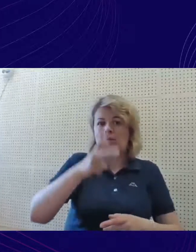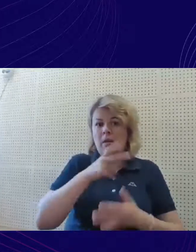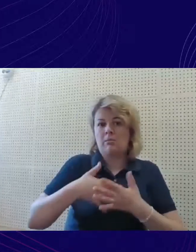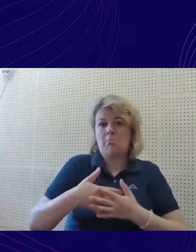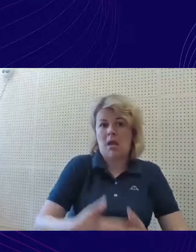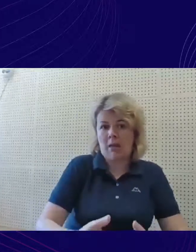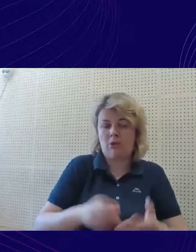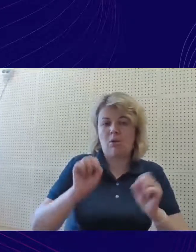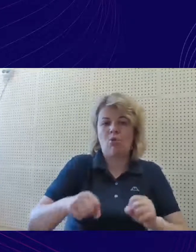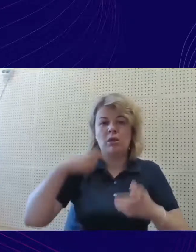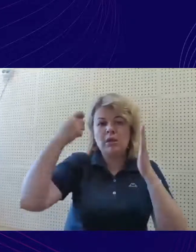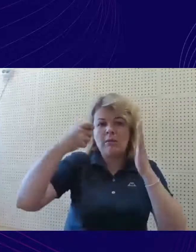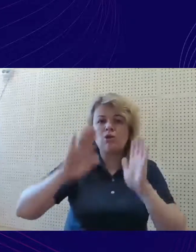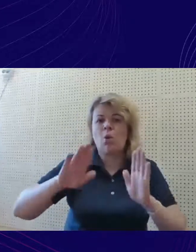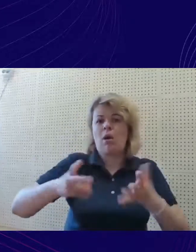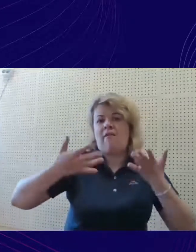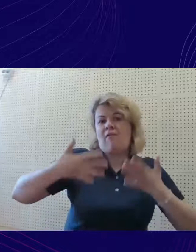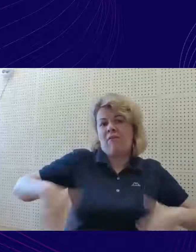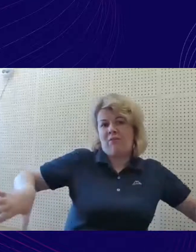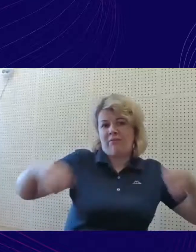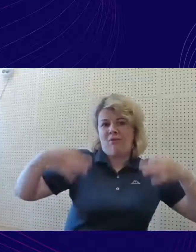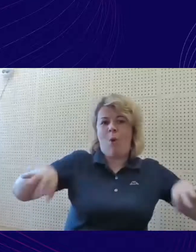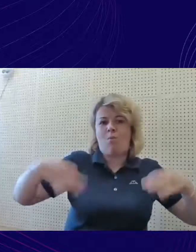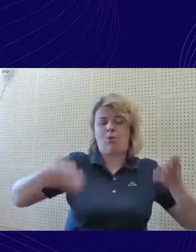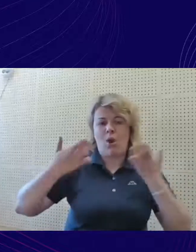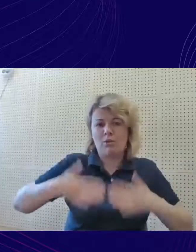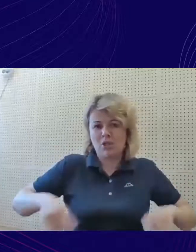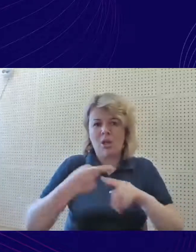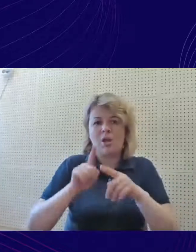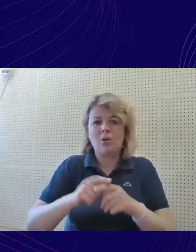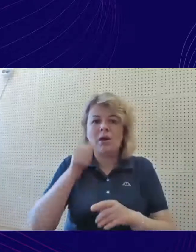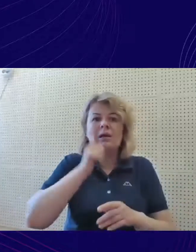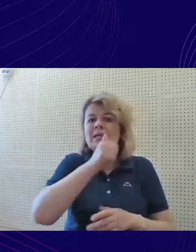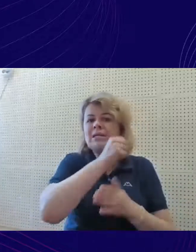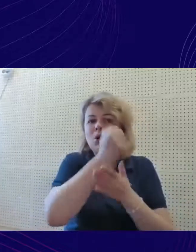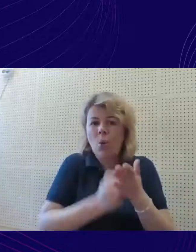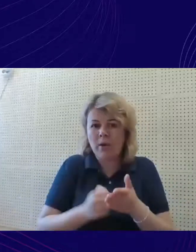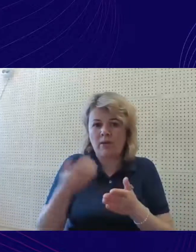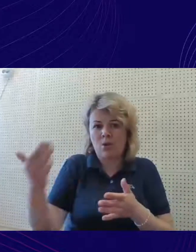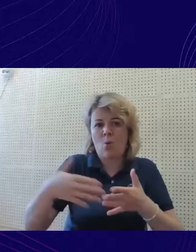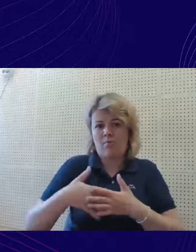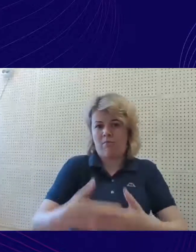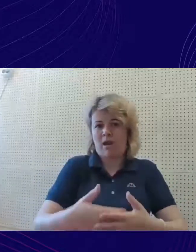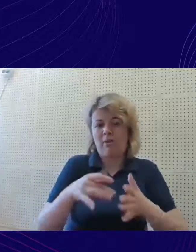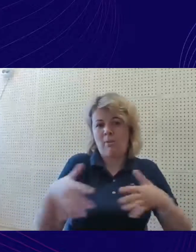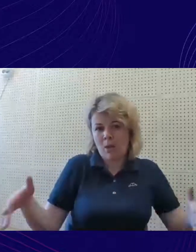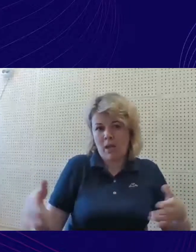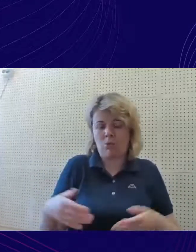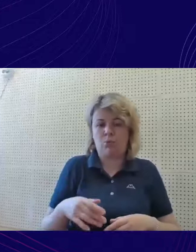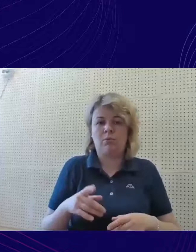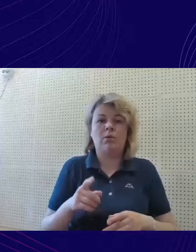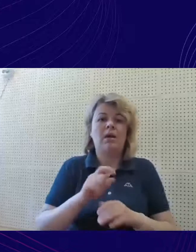балахоне, который скрывает ее уже проявившуюся полноту. Герой не такой, потому что он вчера был